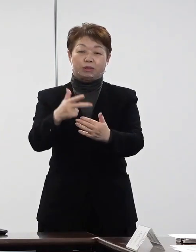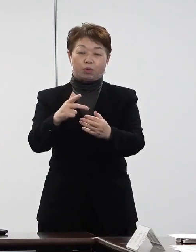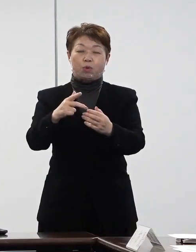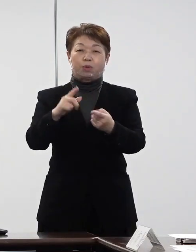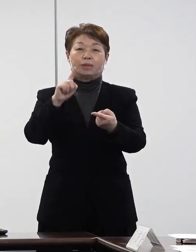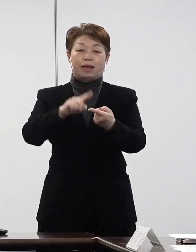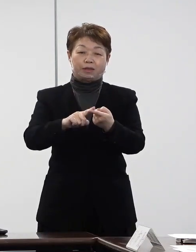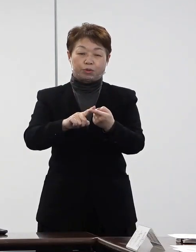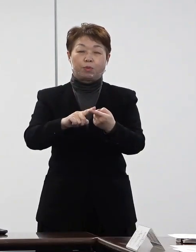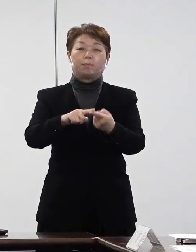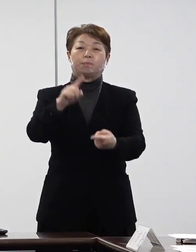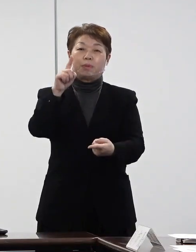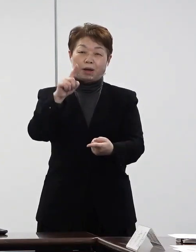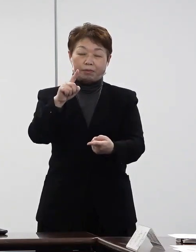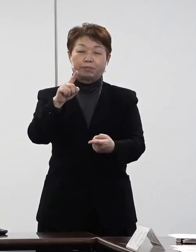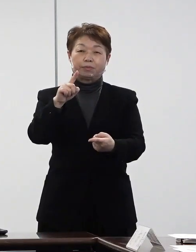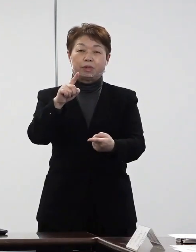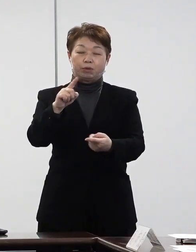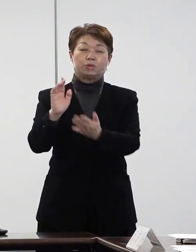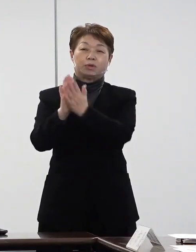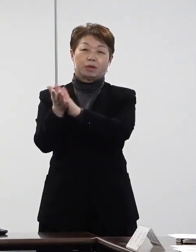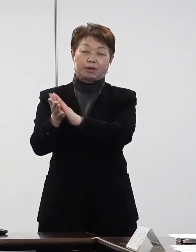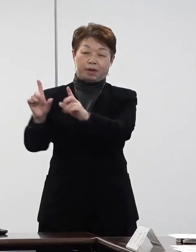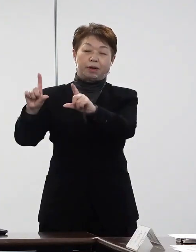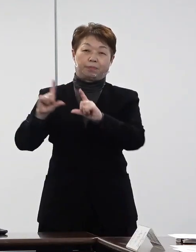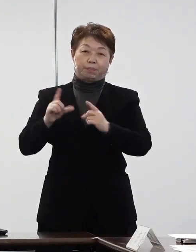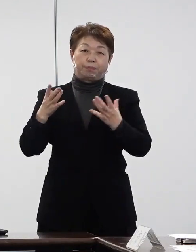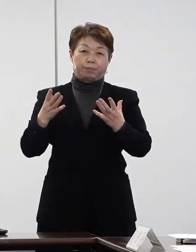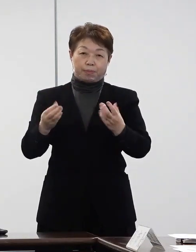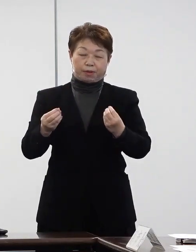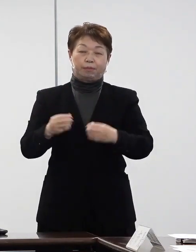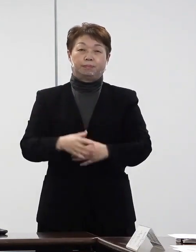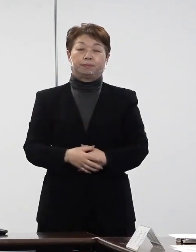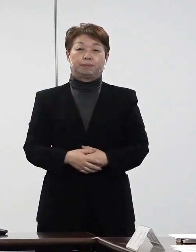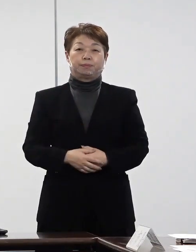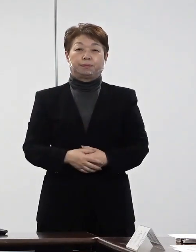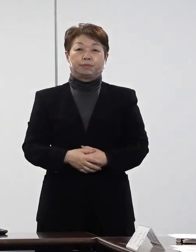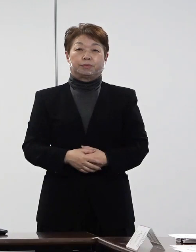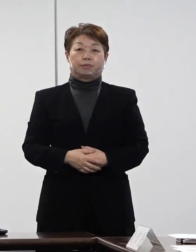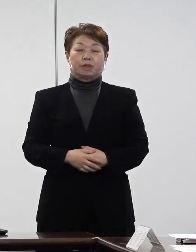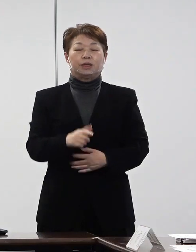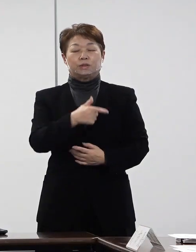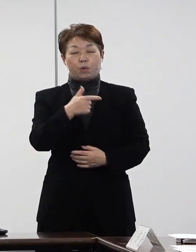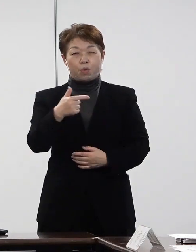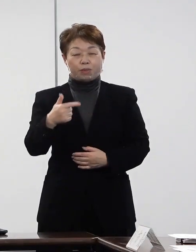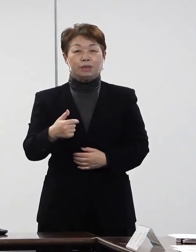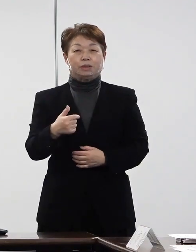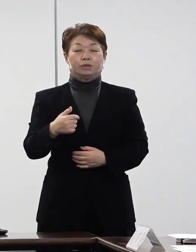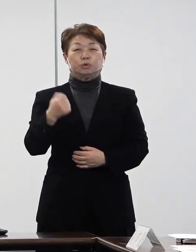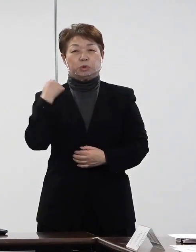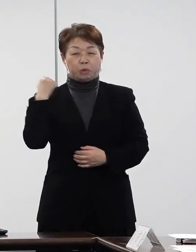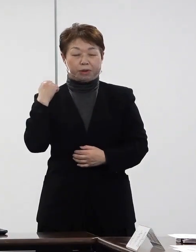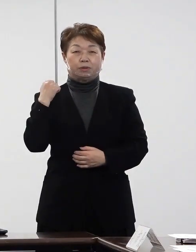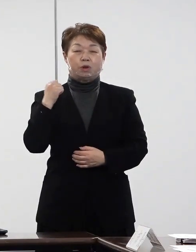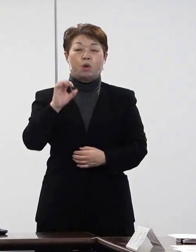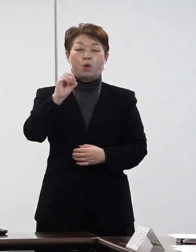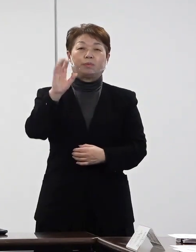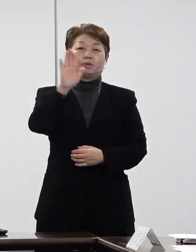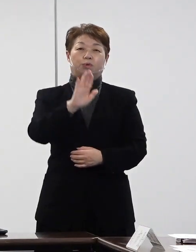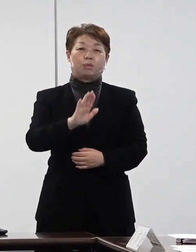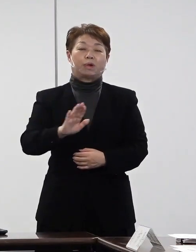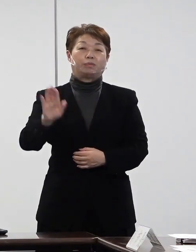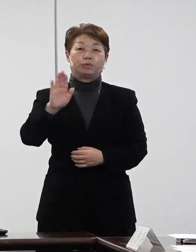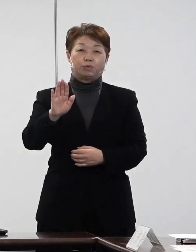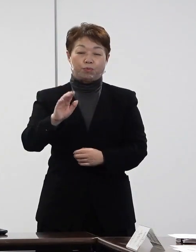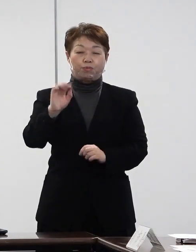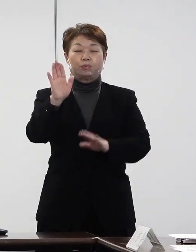区域に加えることを見送るとの見解が示されたところですが、非常に強い感染力を持つオミクロン株の